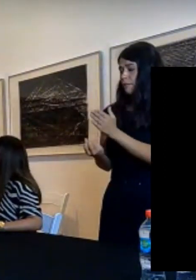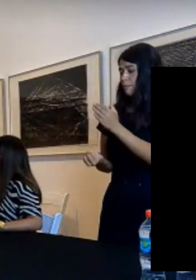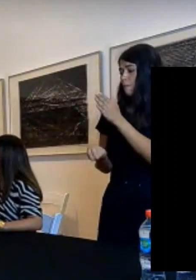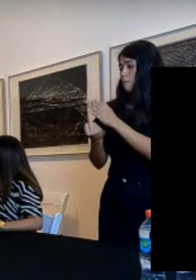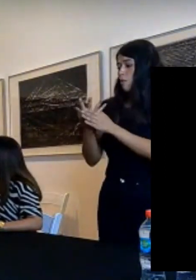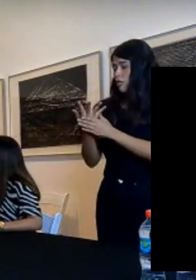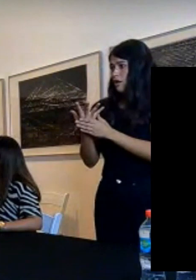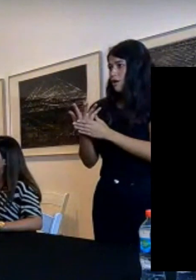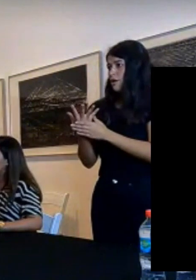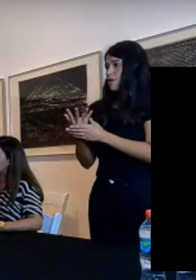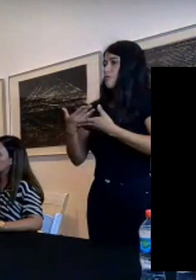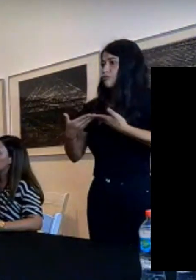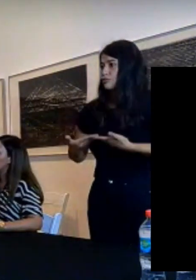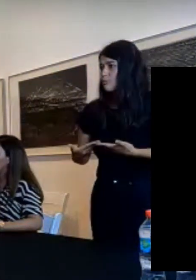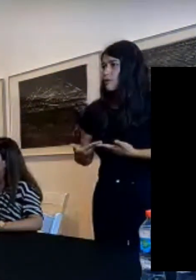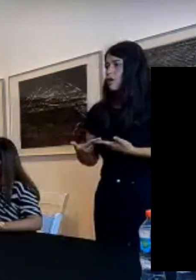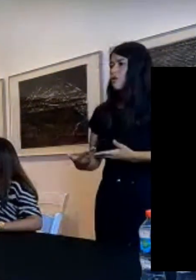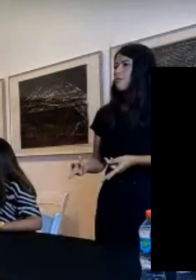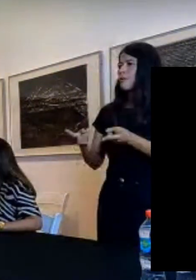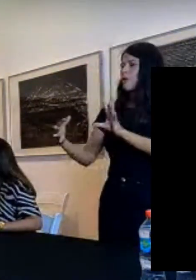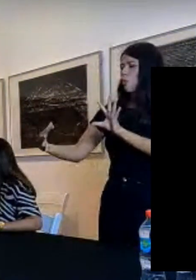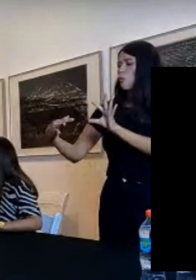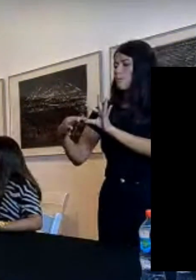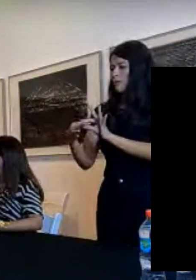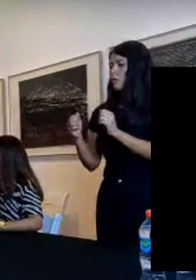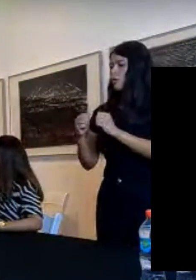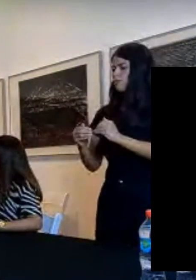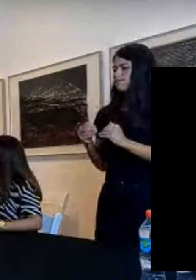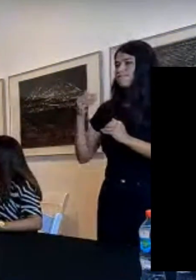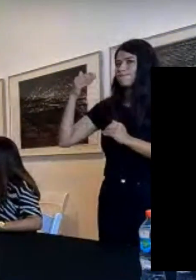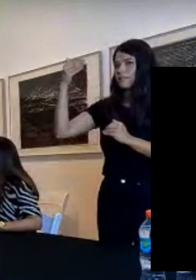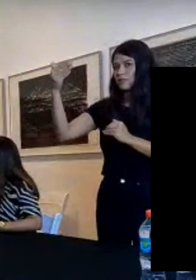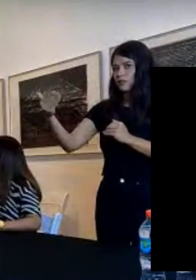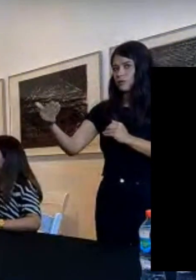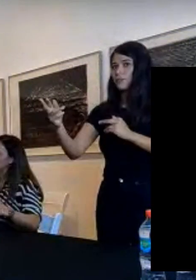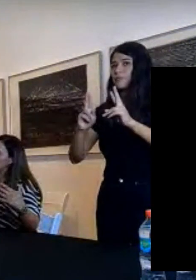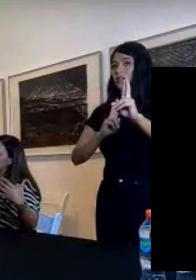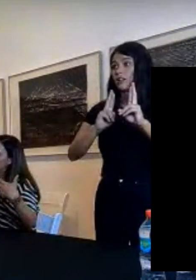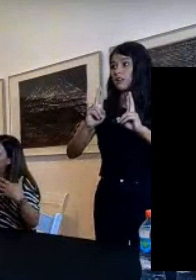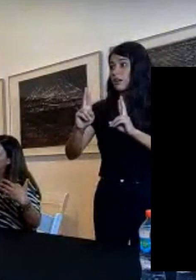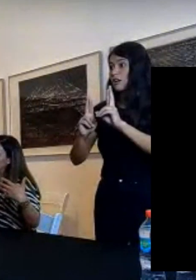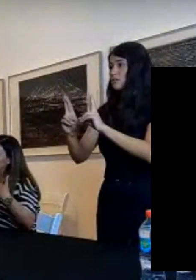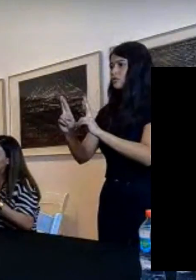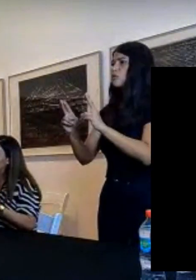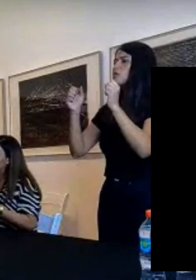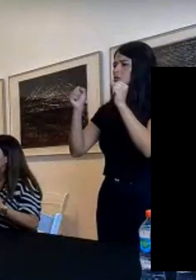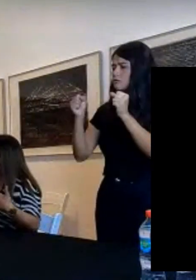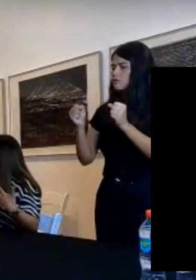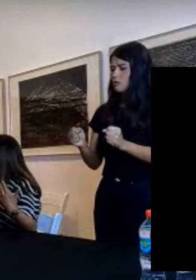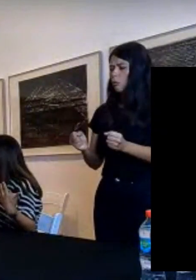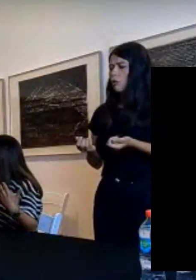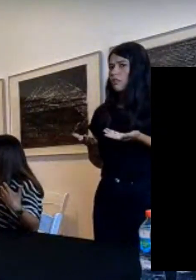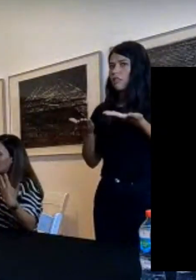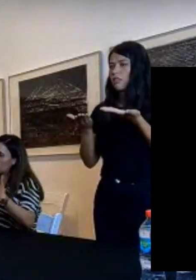contemporáneo también nos permitiera tener un vínculo con el exterior, donde las relaciones se pudieran establecer